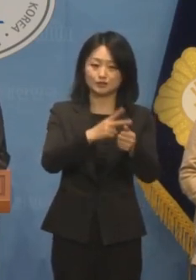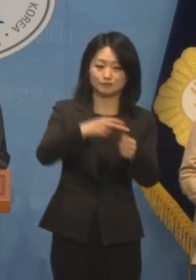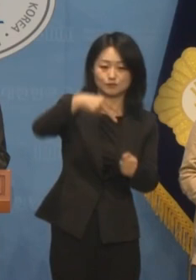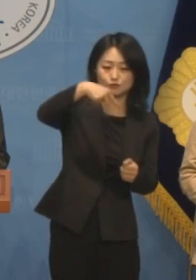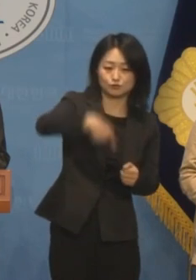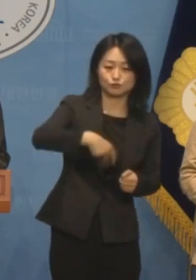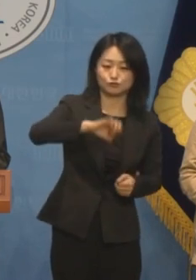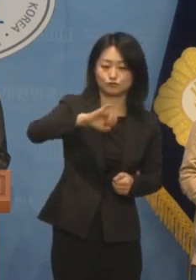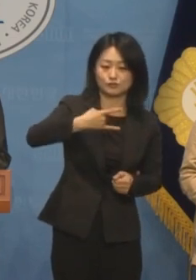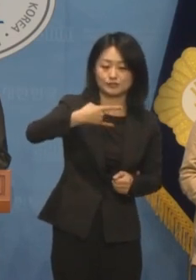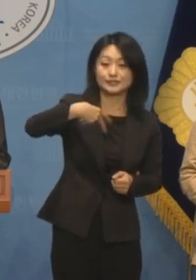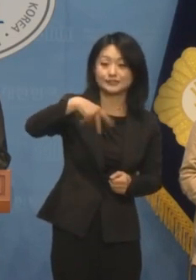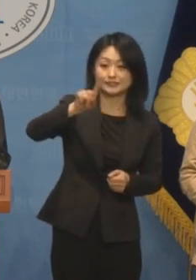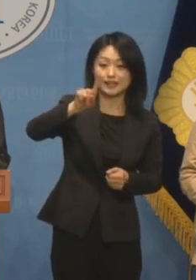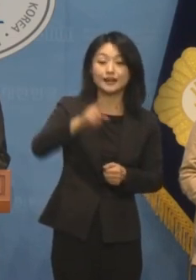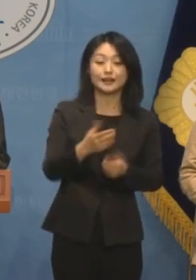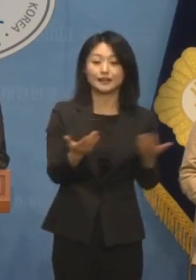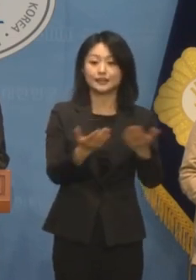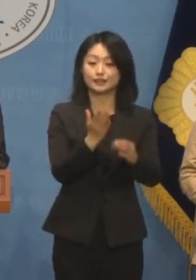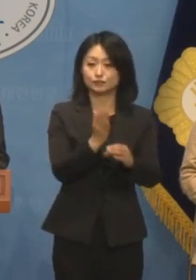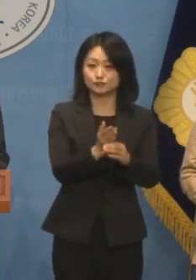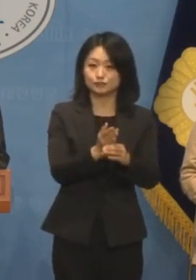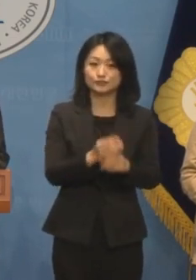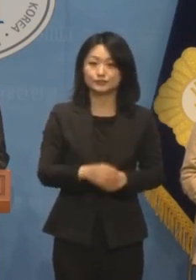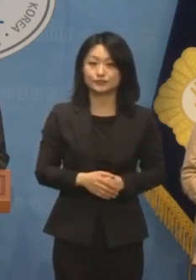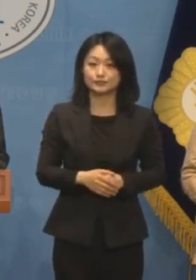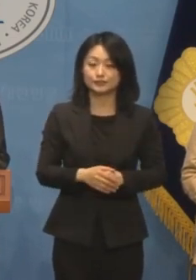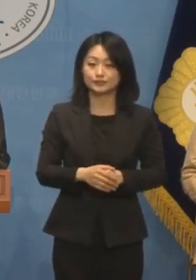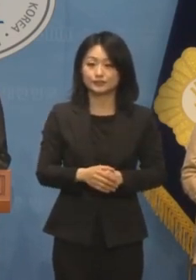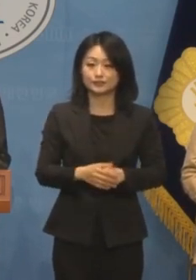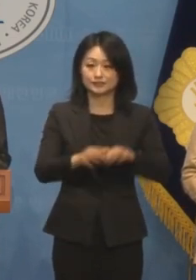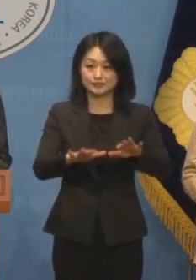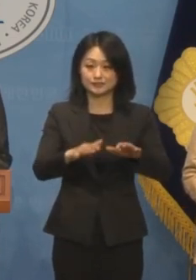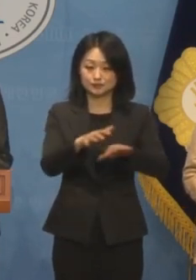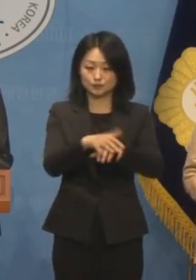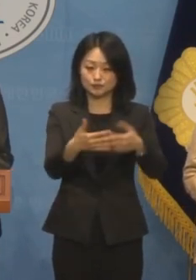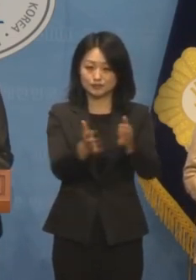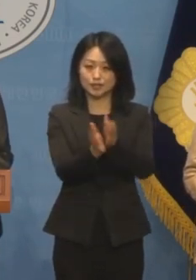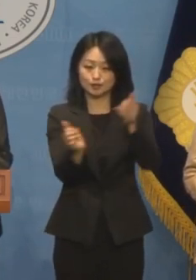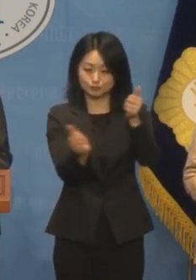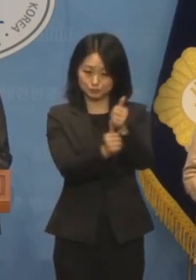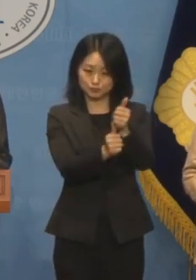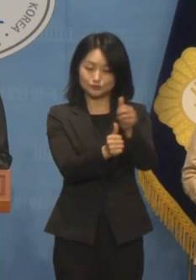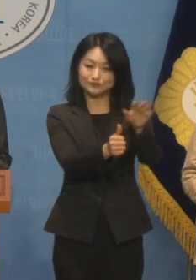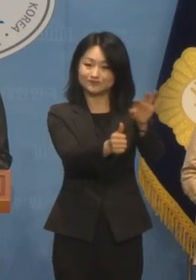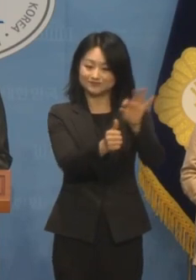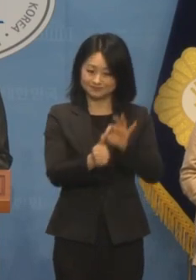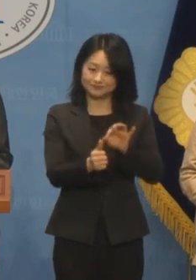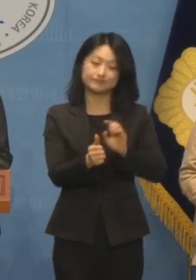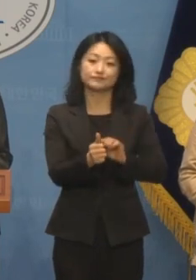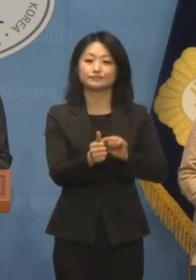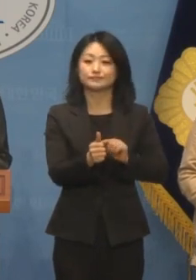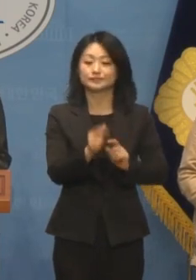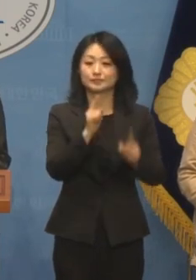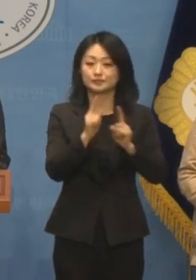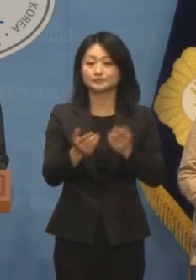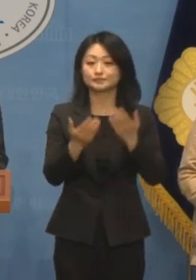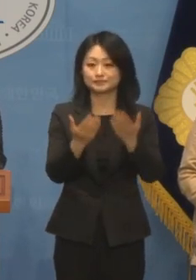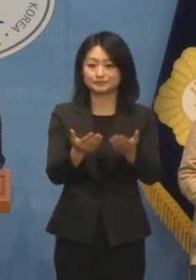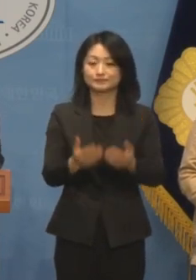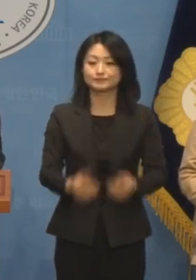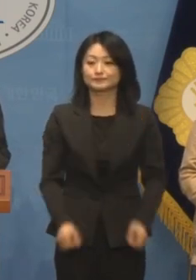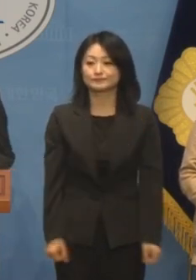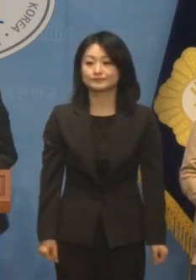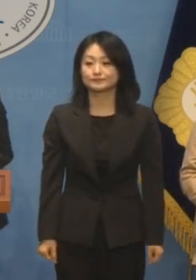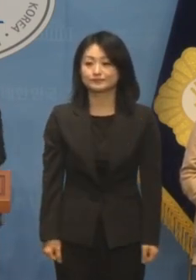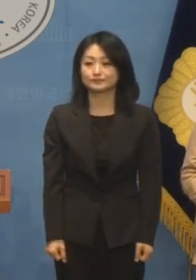많이 저수를 해주신 우리 대책위 부위원장님입니다. 박종무 부위원장님의 마지막 발언 짧게 듣도록